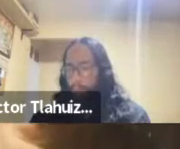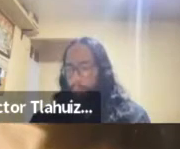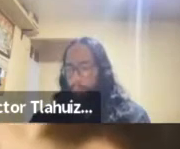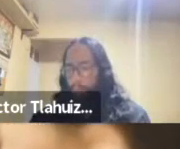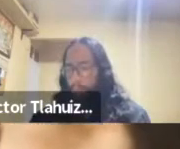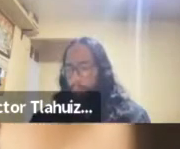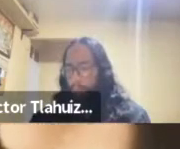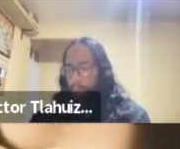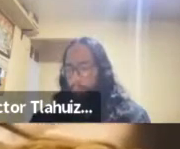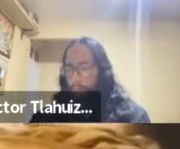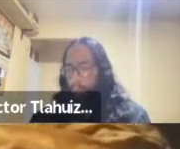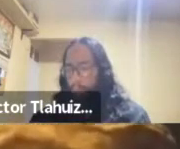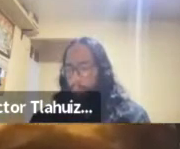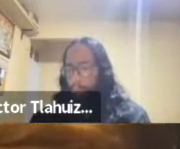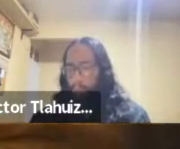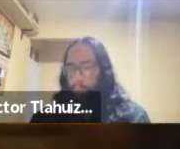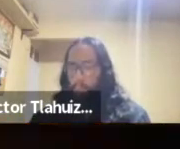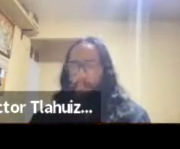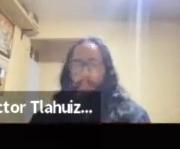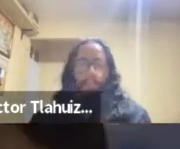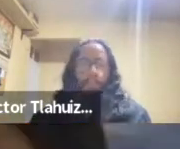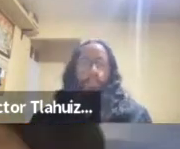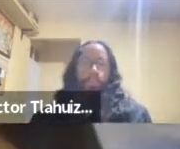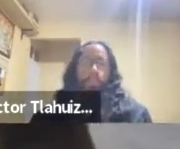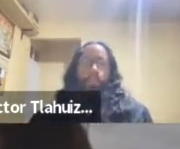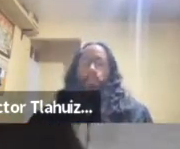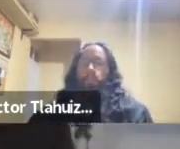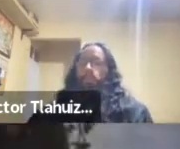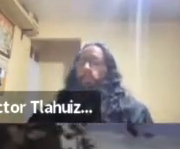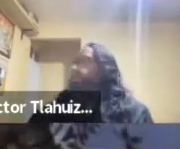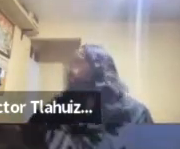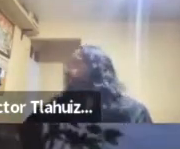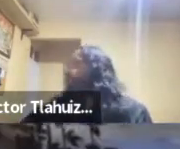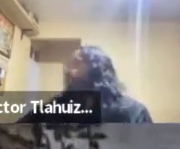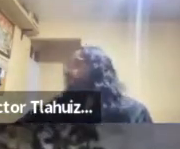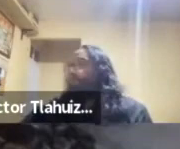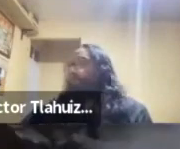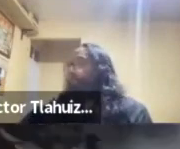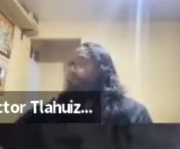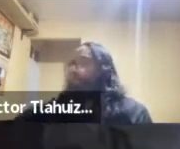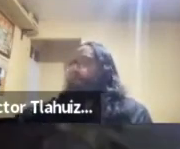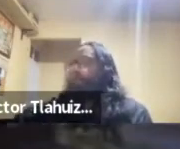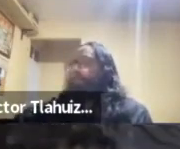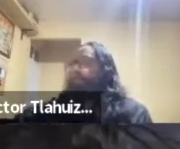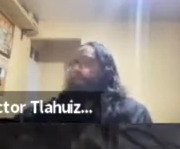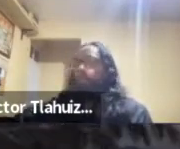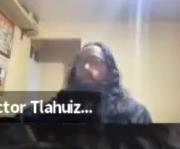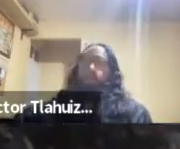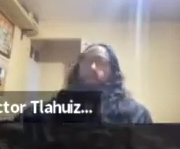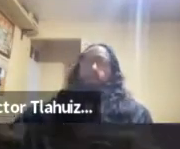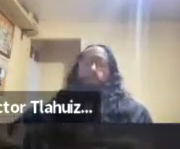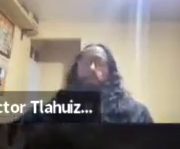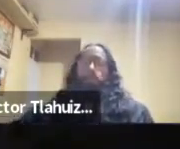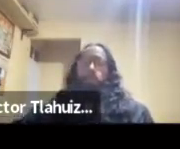Y no somos más que el producto de los discursos y prácticas que le dan esencia.